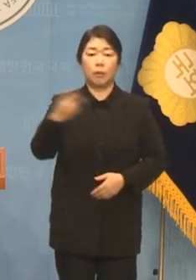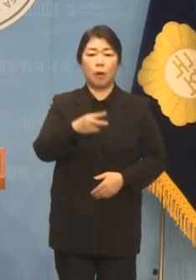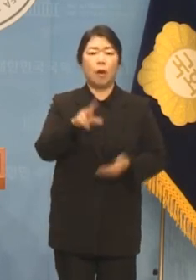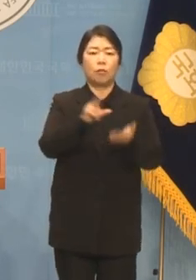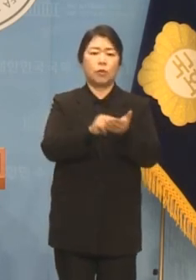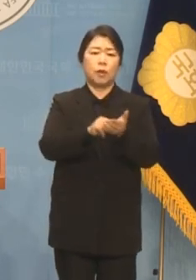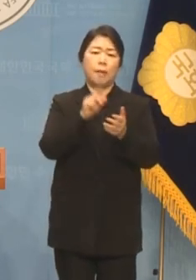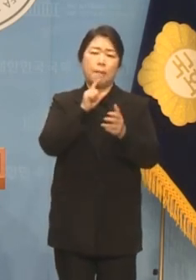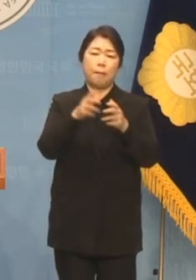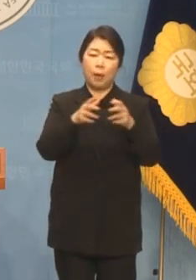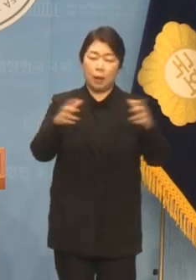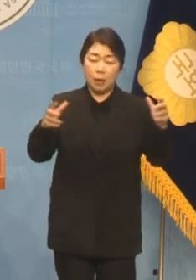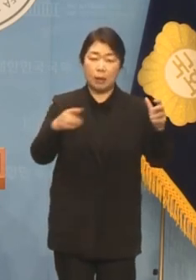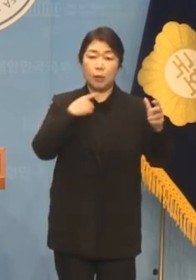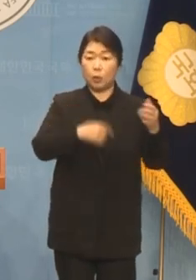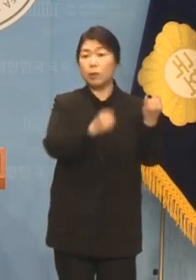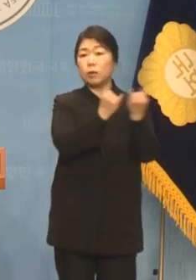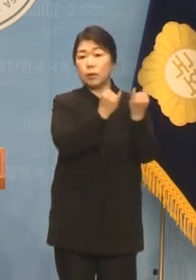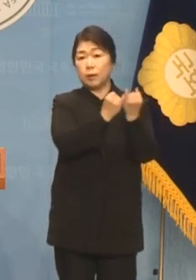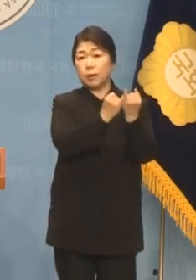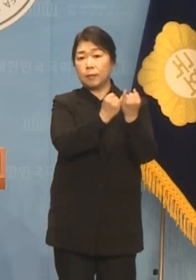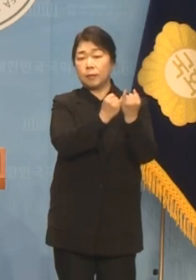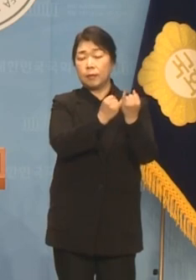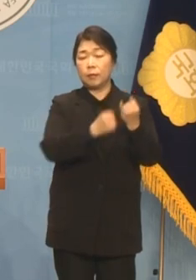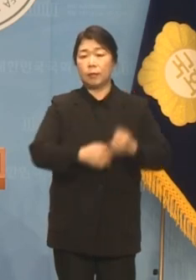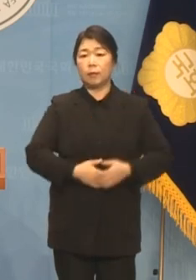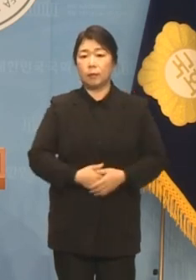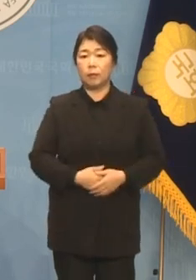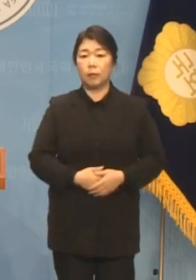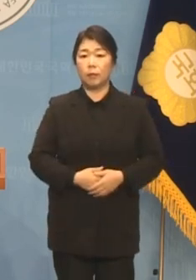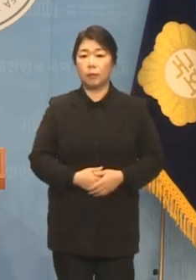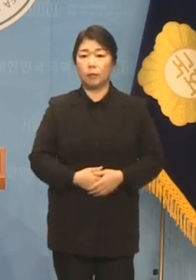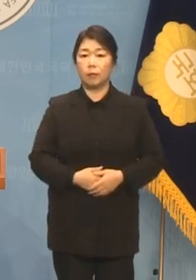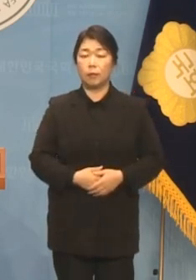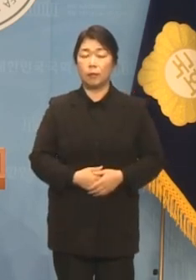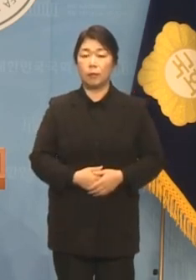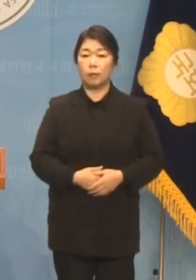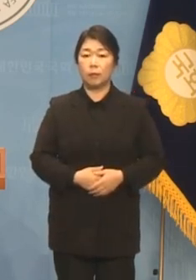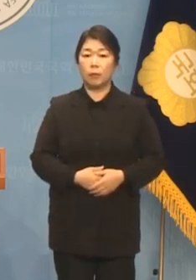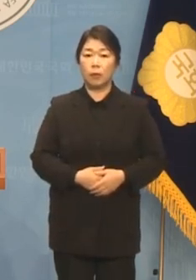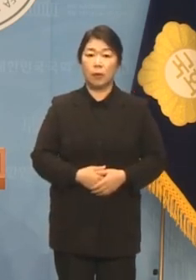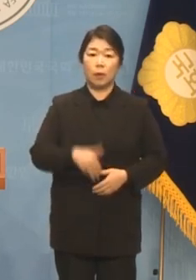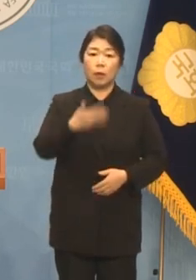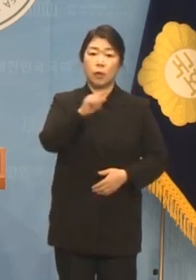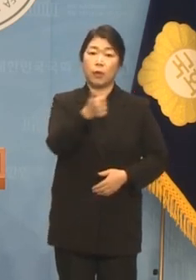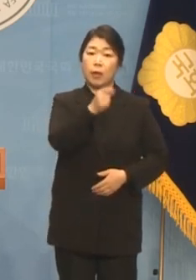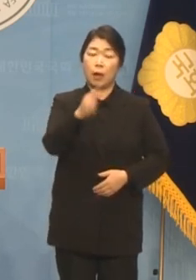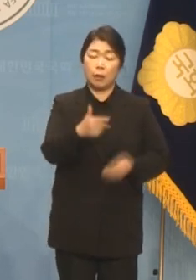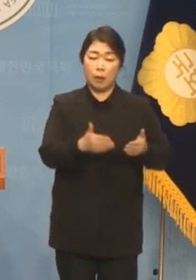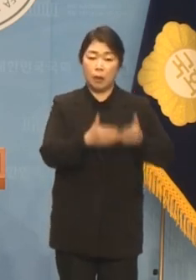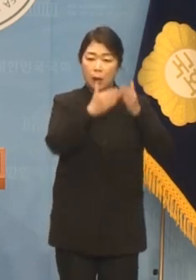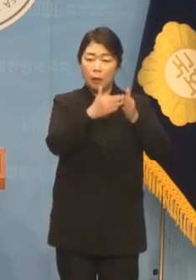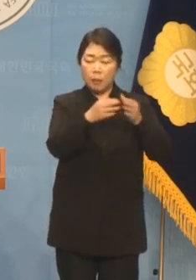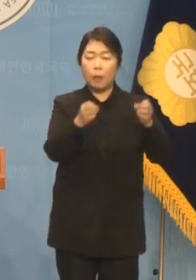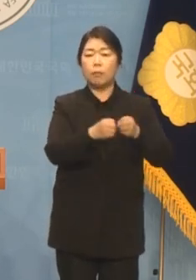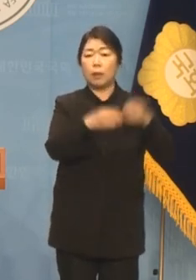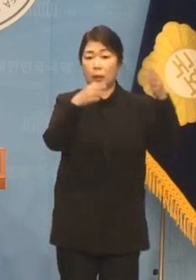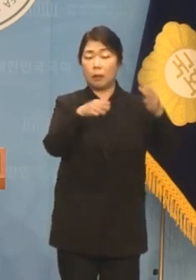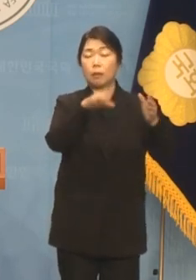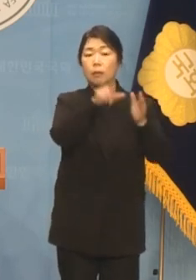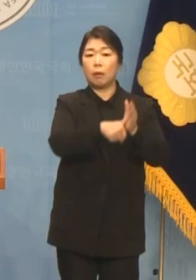대장경이 끝도 없이 나오고 있습니다 천남 사건과 북한 연계를